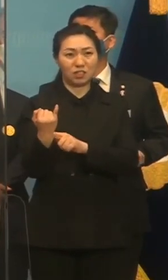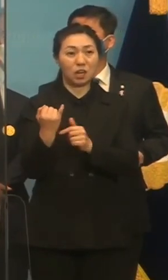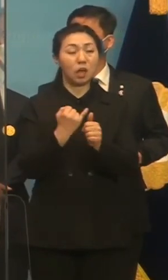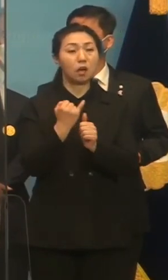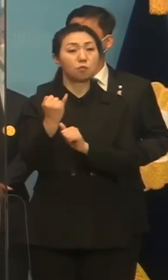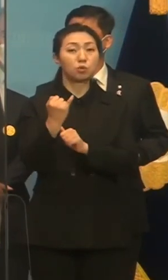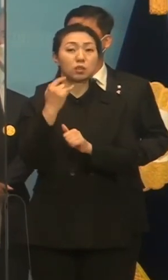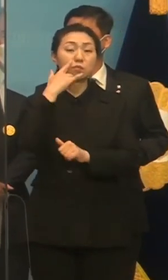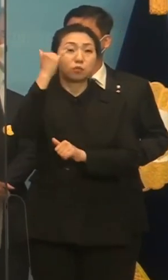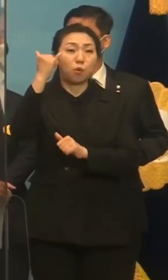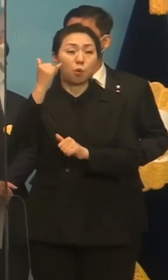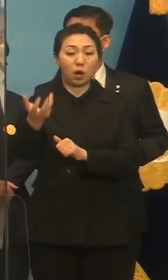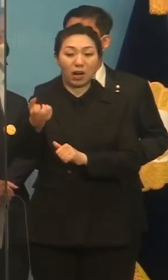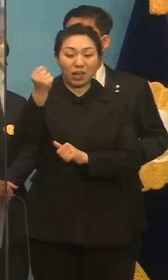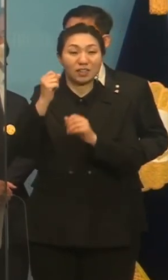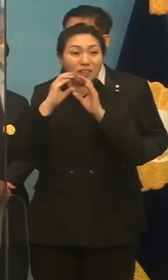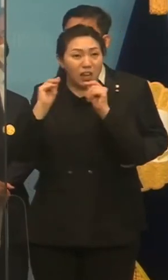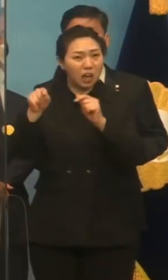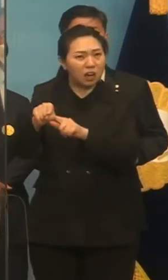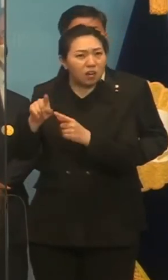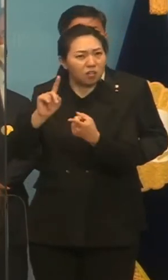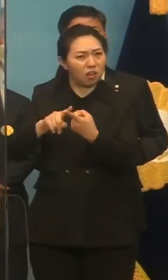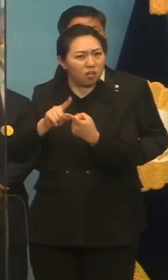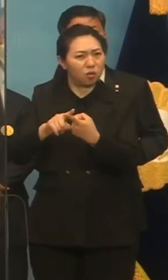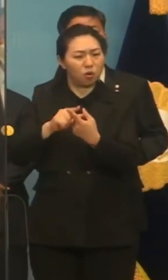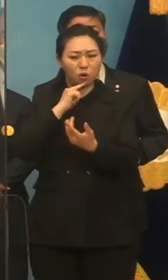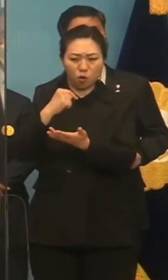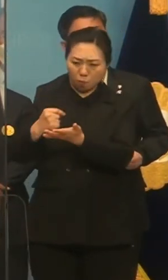그리고 얼마 자